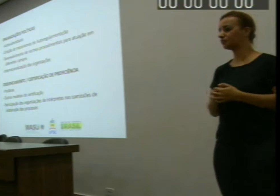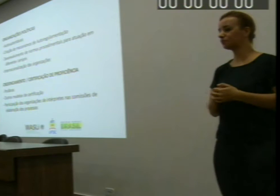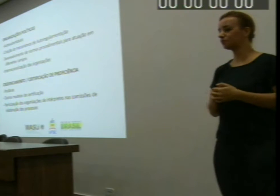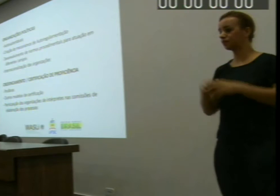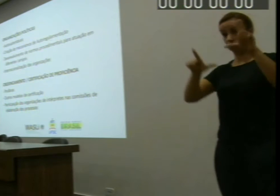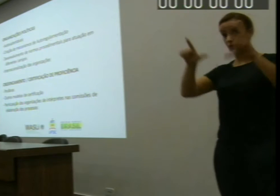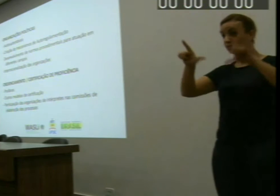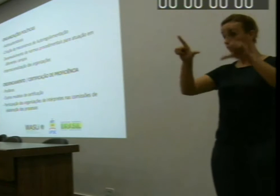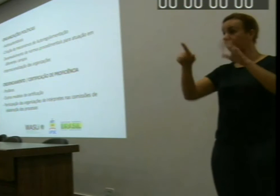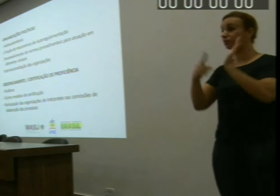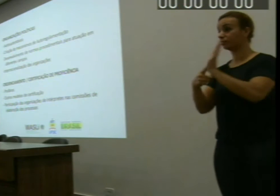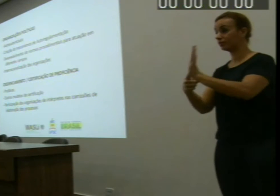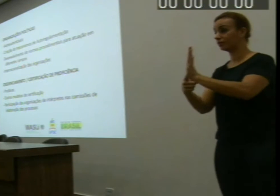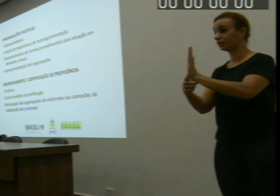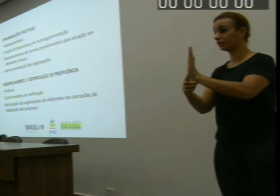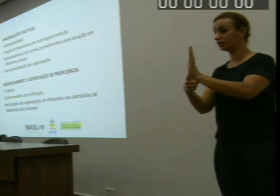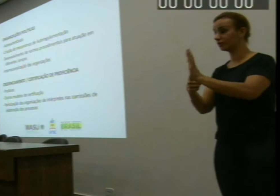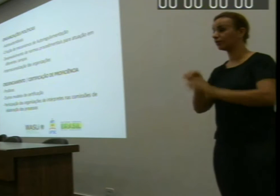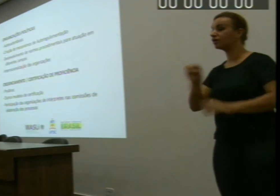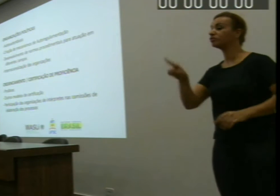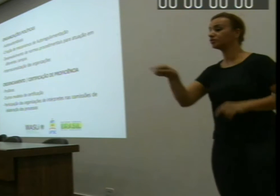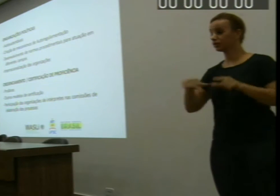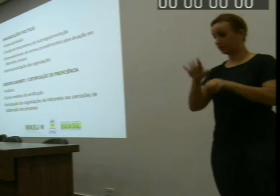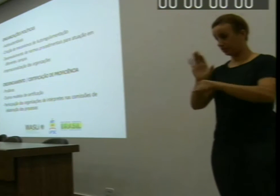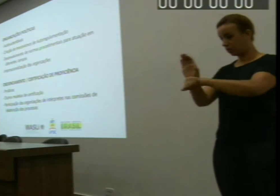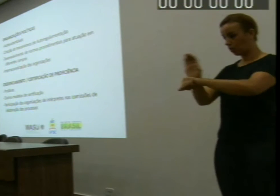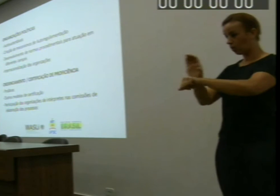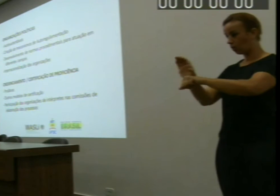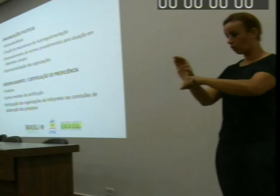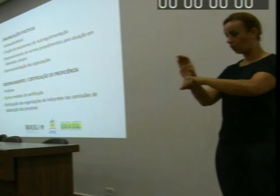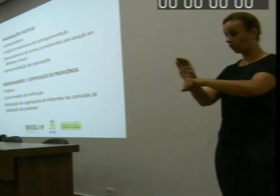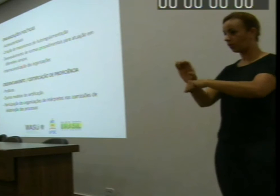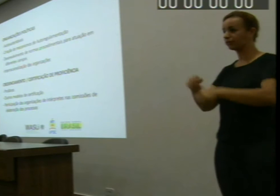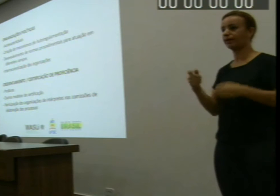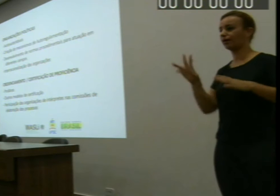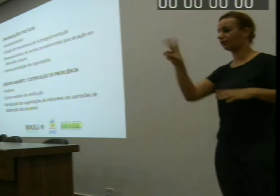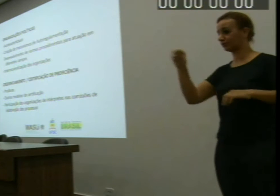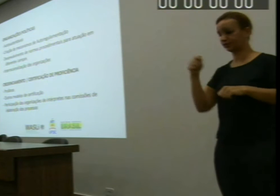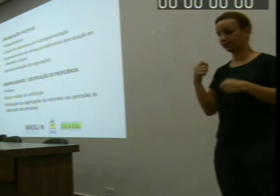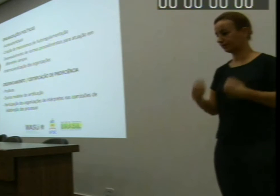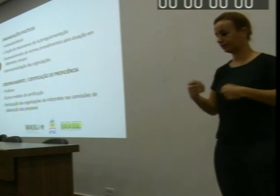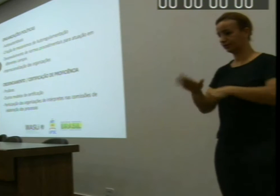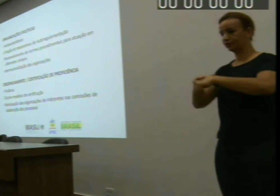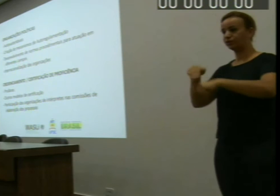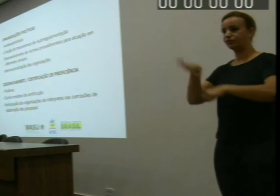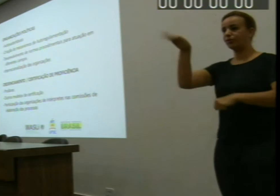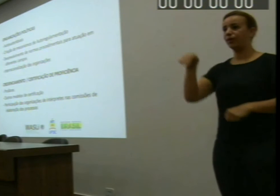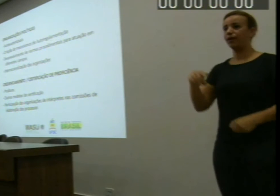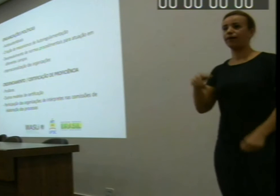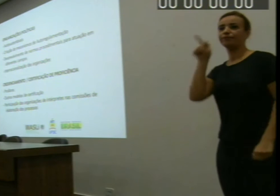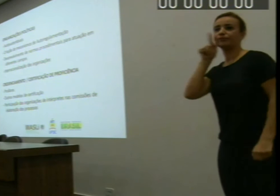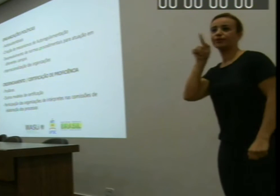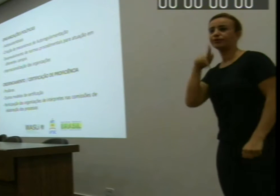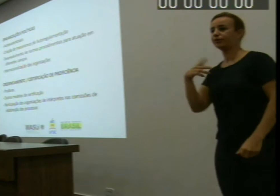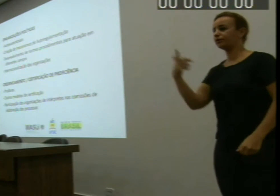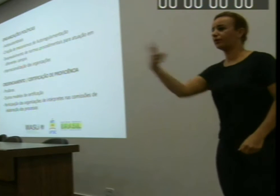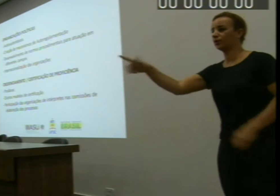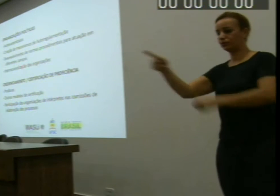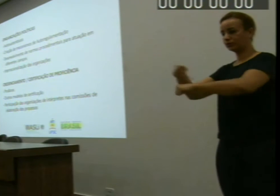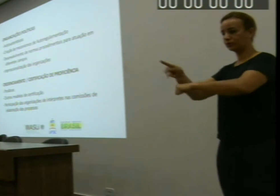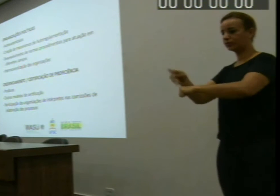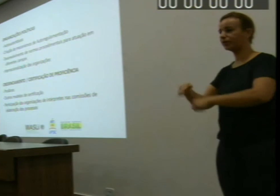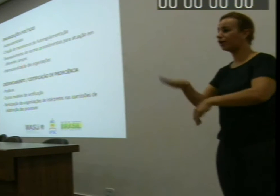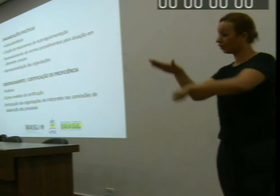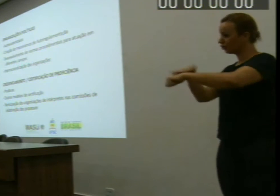vai quer receber uma capacitação dessa você não precisa chamar um norte-americano que também tem experiência nisso você pode chamar um colega um